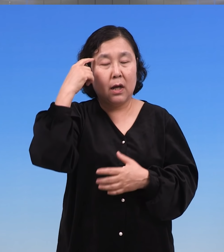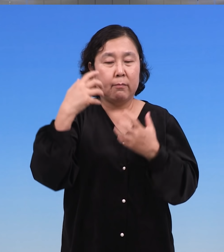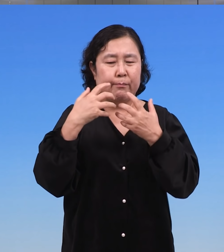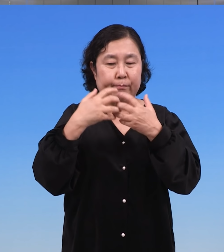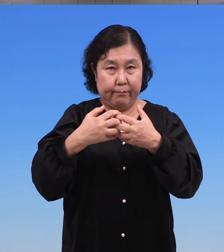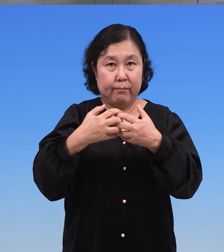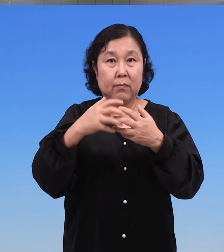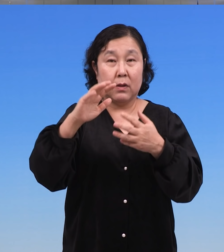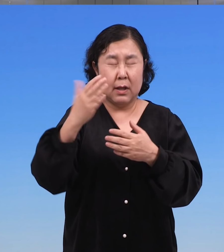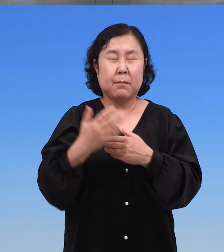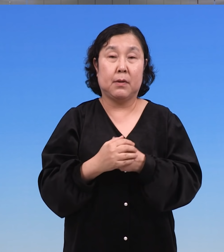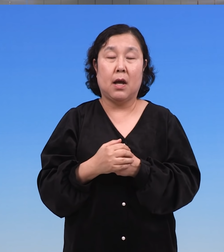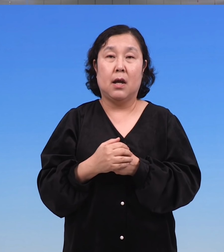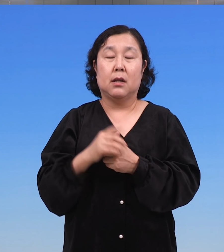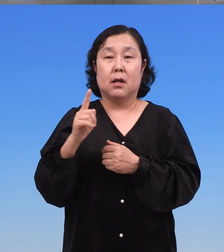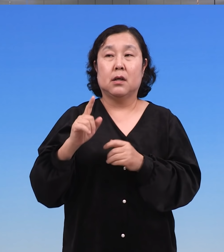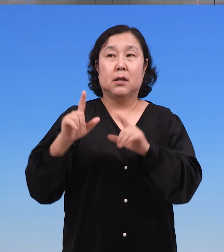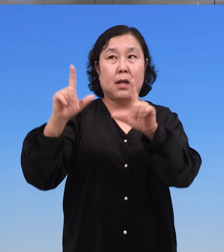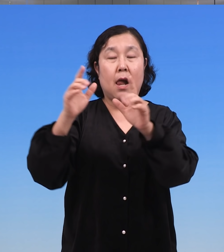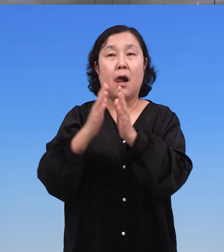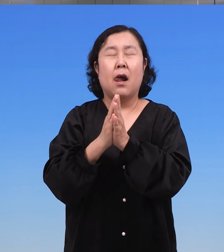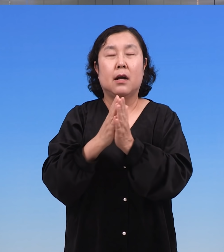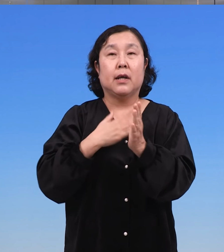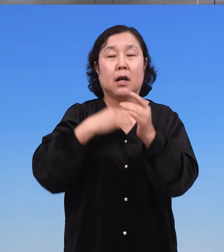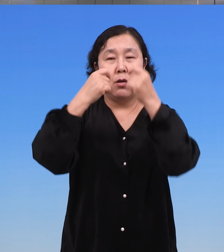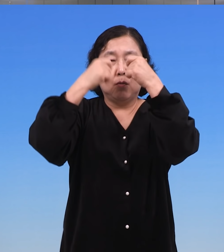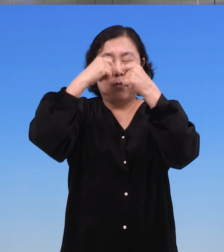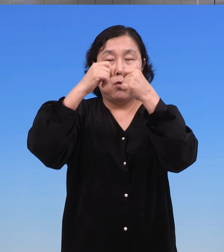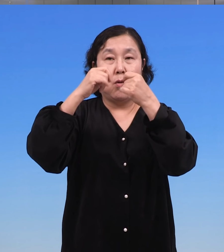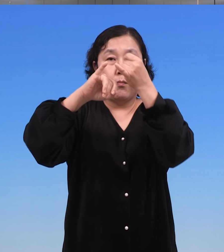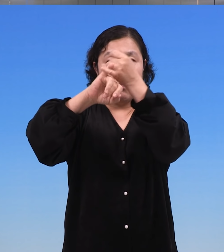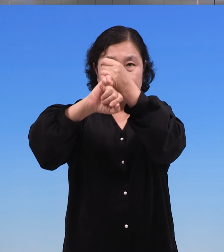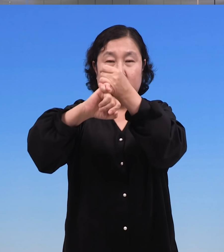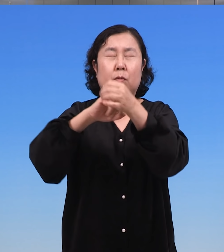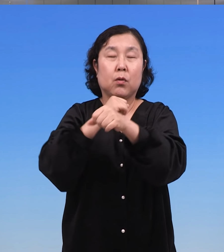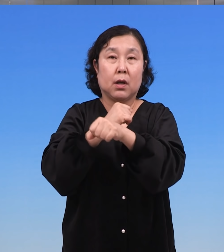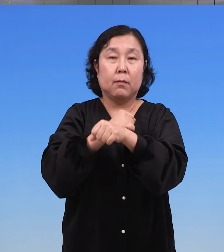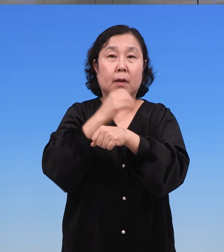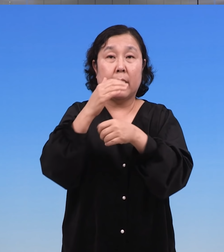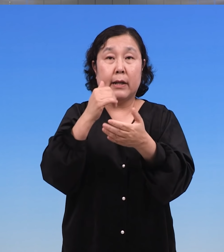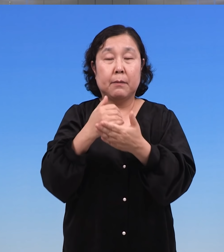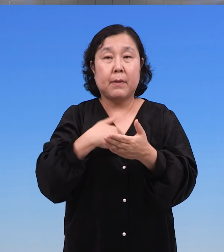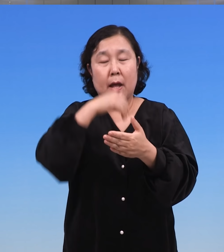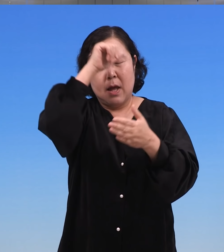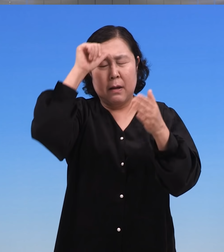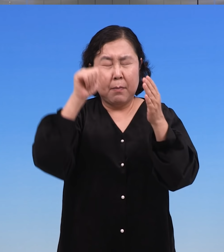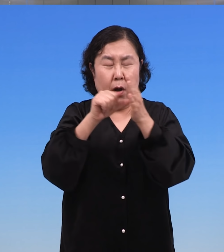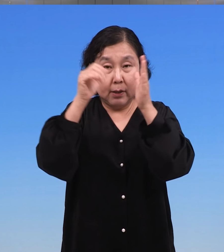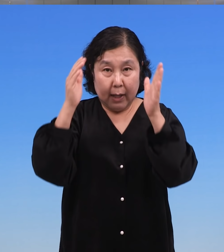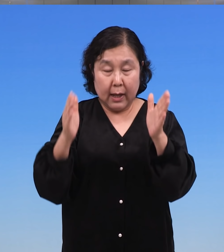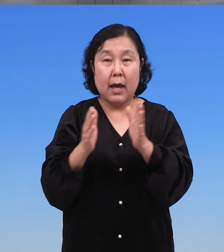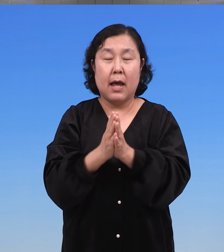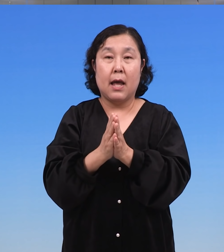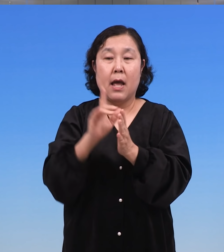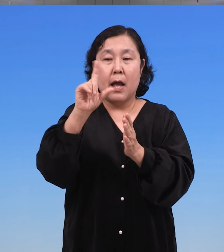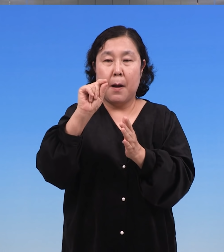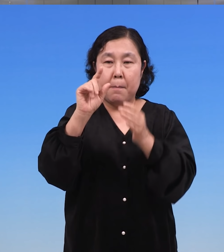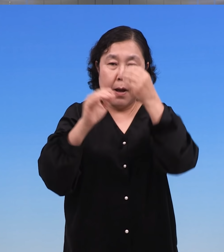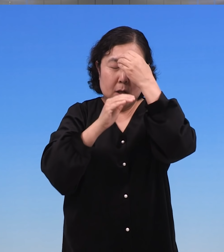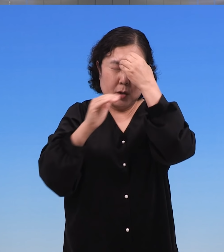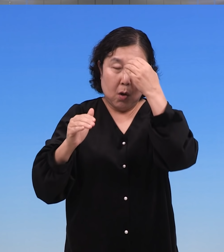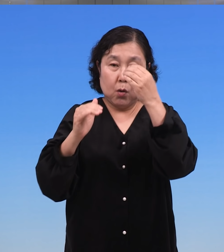안 나는 겁니다. 그날 제가 하나님 앞에 약속을 했거든요. 눈물로 약속을 했습니다. 하나님, 내 평생에